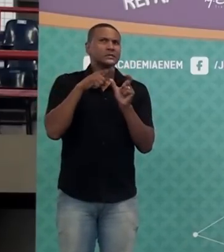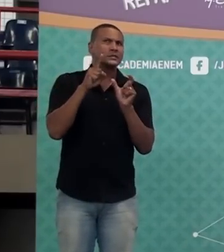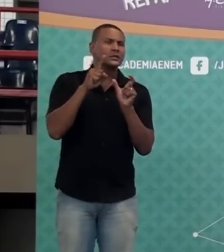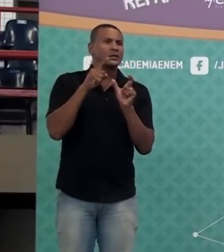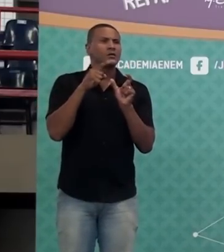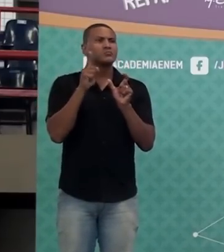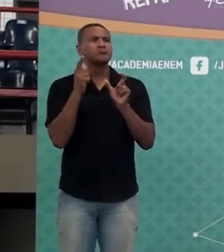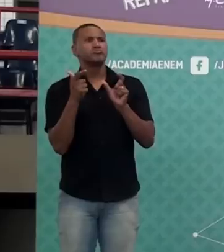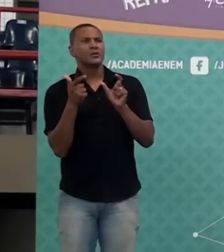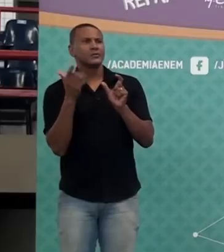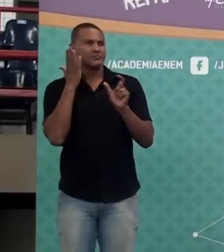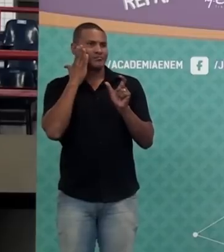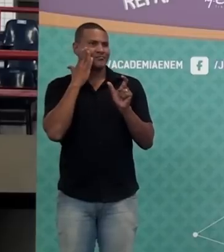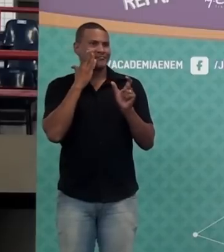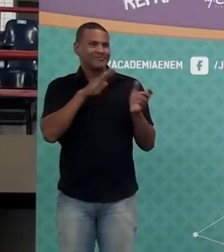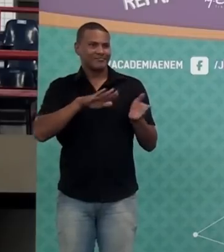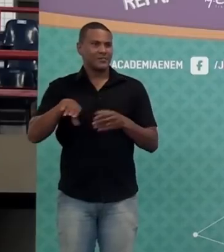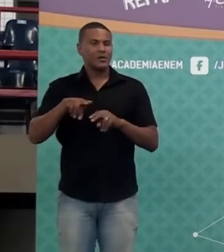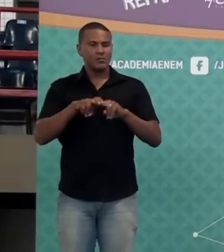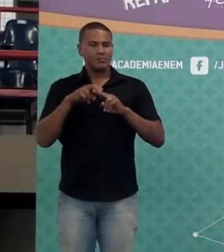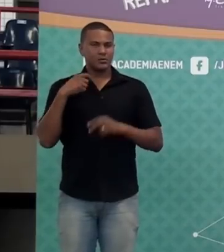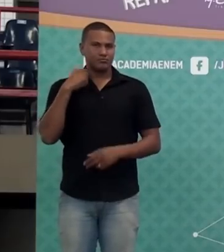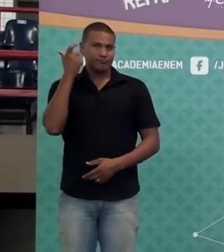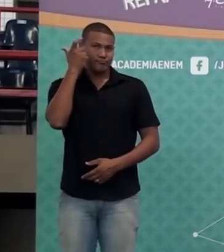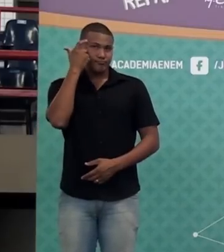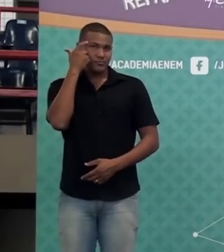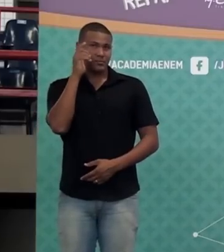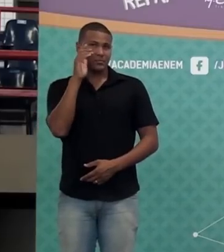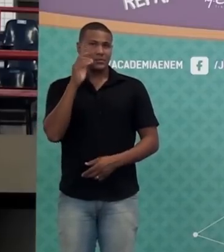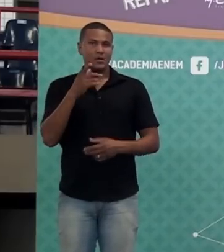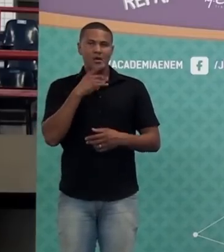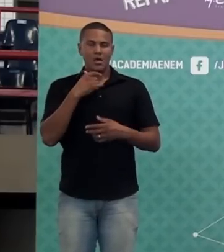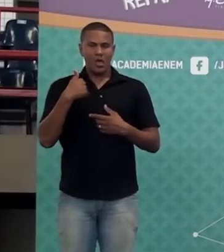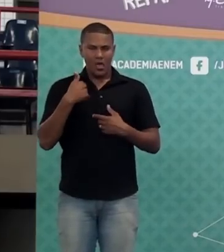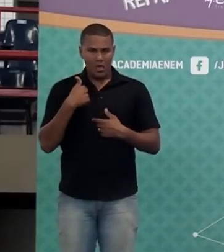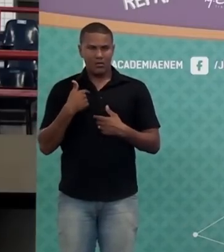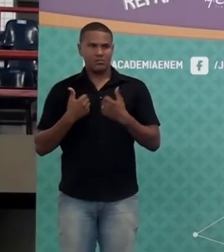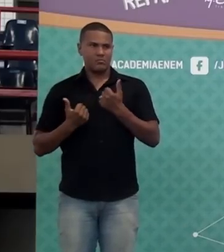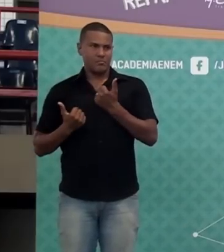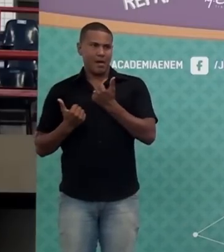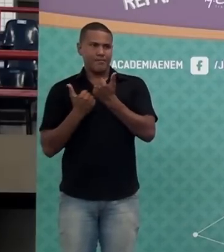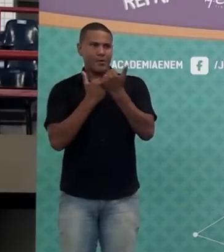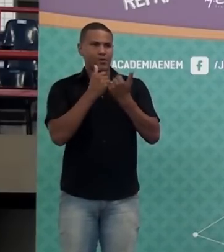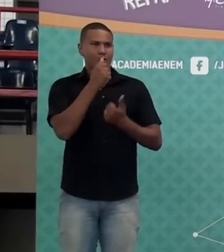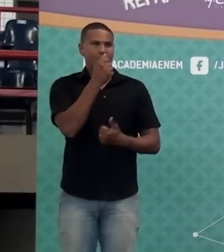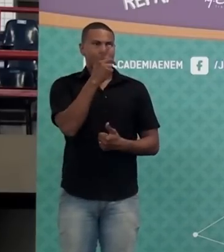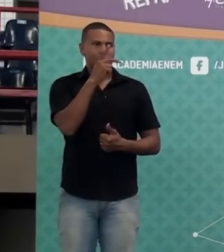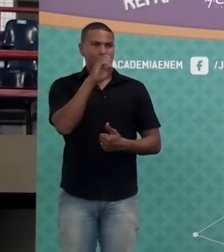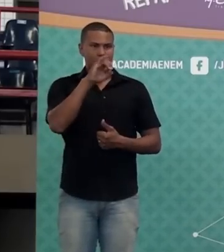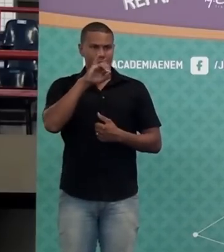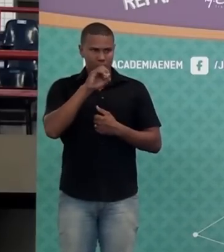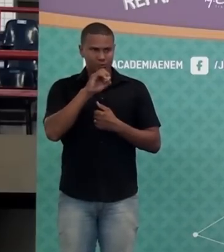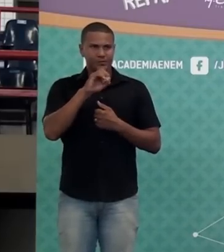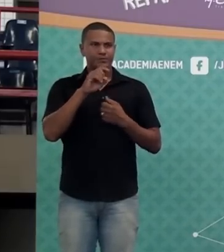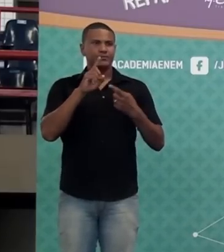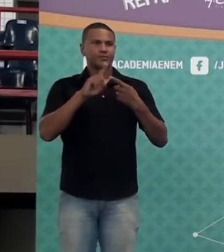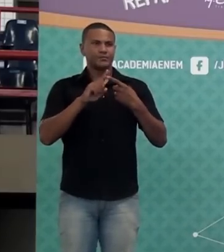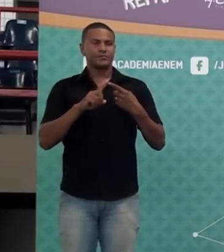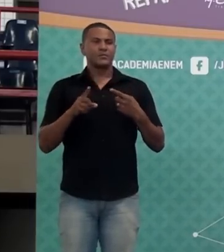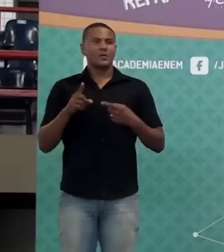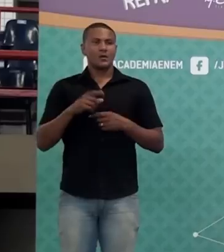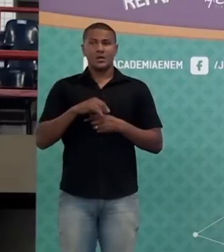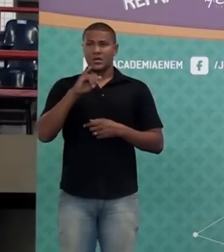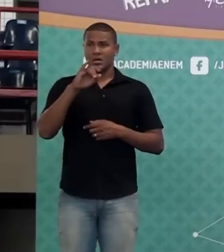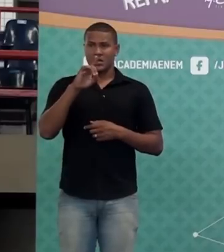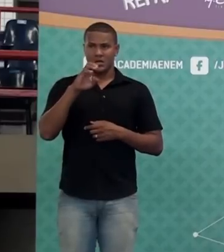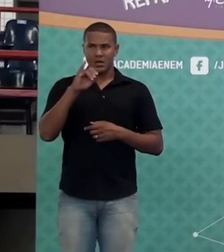que o som é que vai determinar o significado. Verbo e substantivo agora se escrevem igual? Sim, a gente vai ver